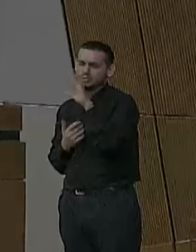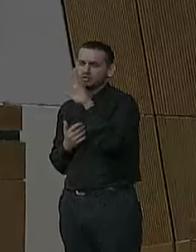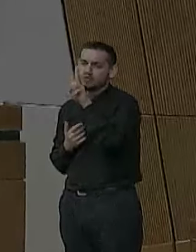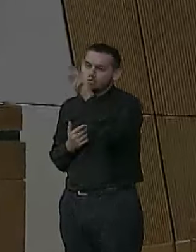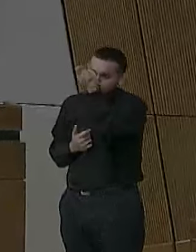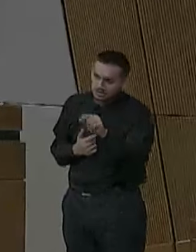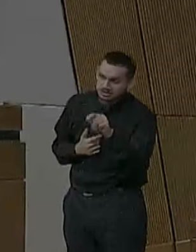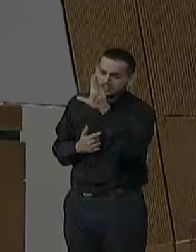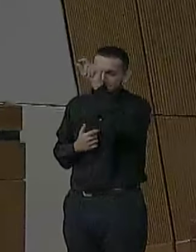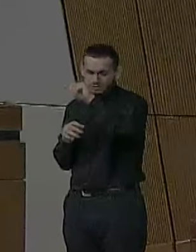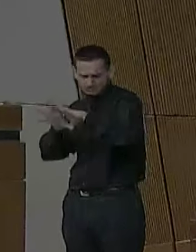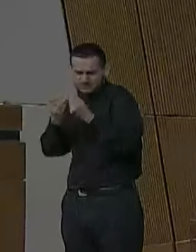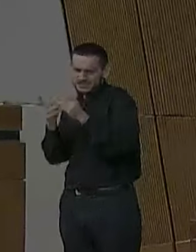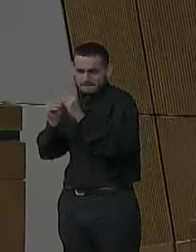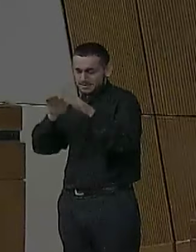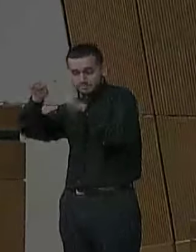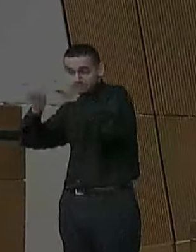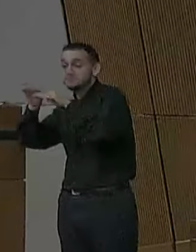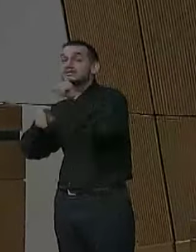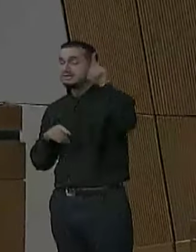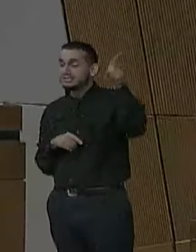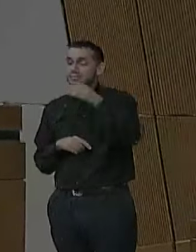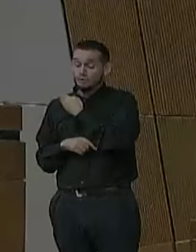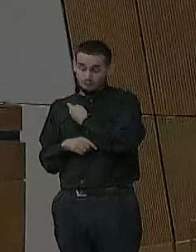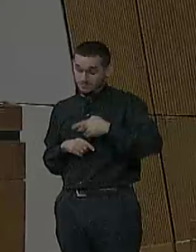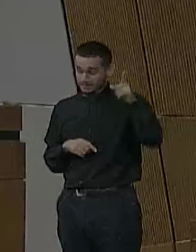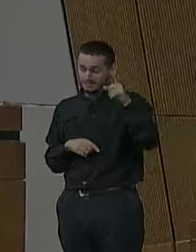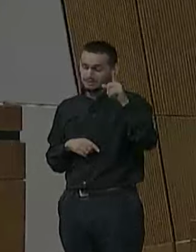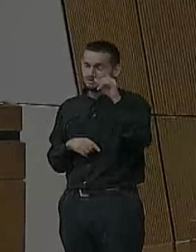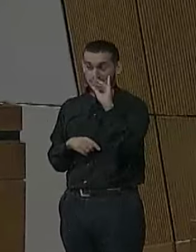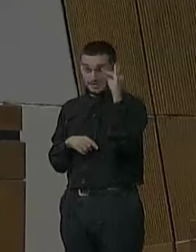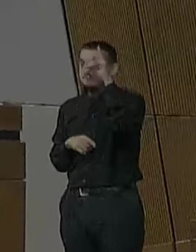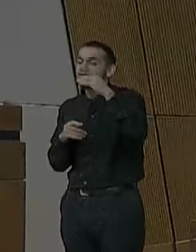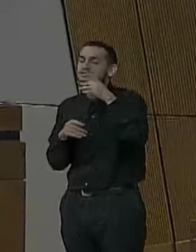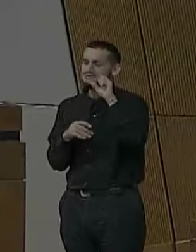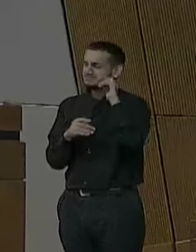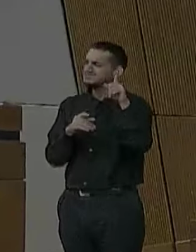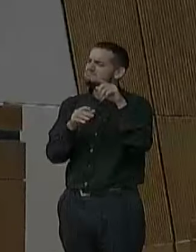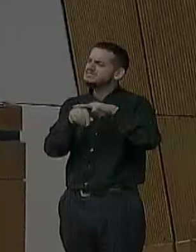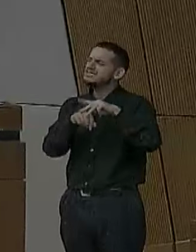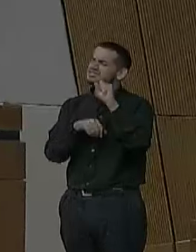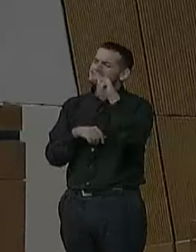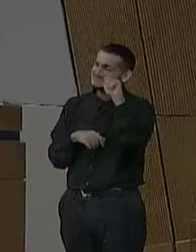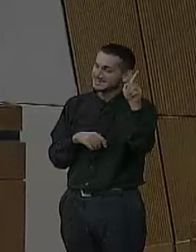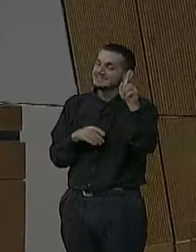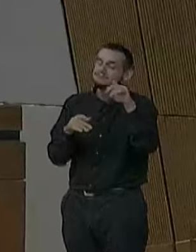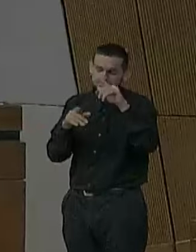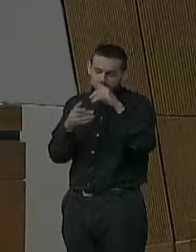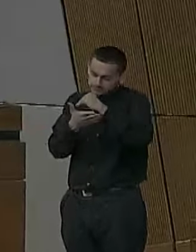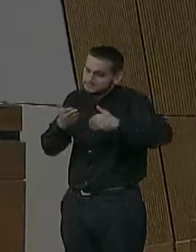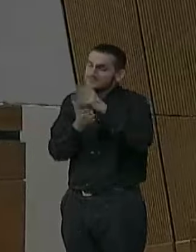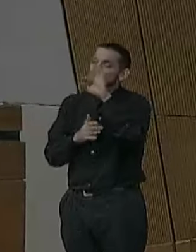No obstante, la aplicación de este beneficio fiscal que estaba establecido por la ley 4962-2013 dependía de la obtención de